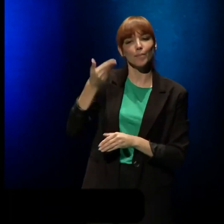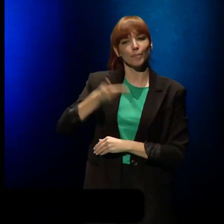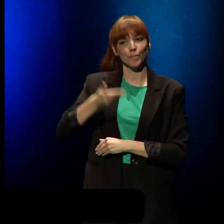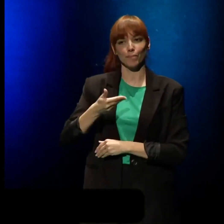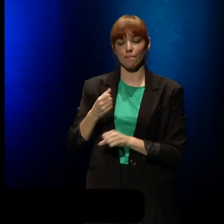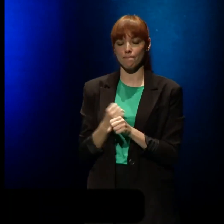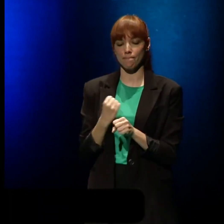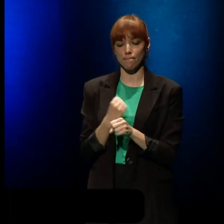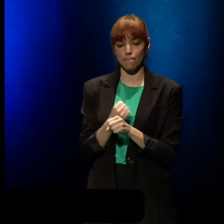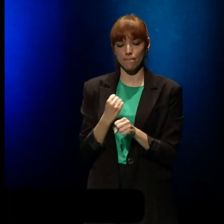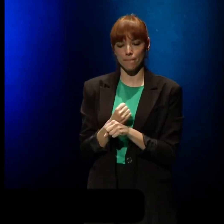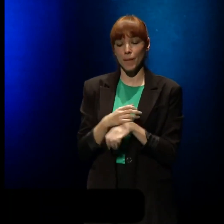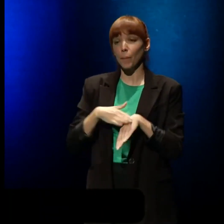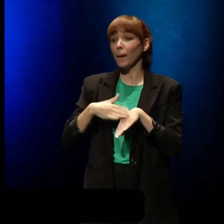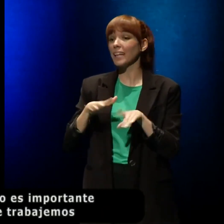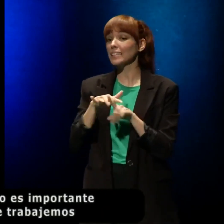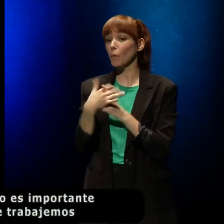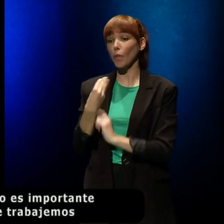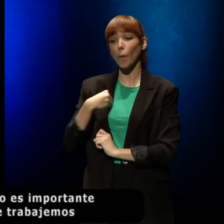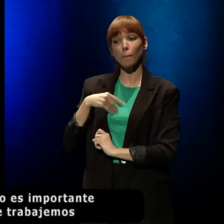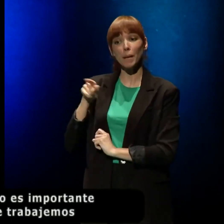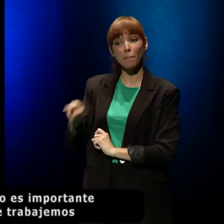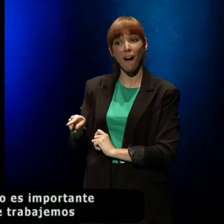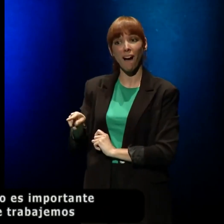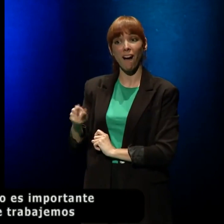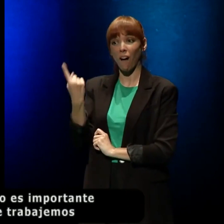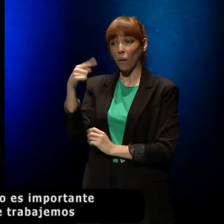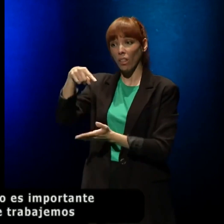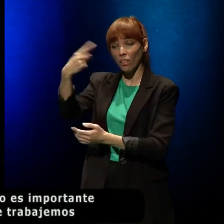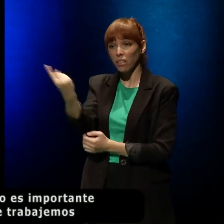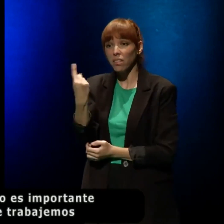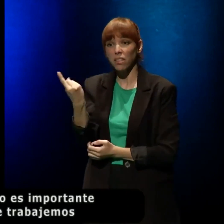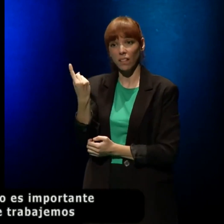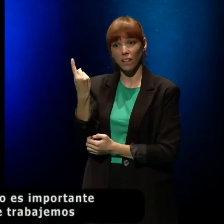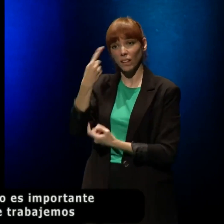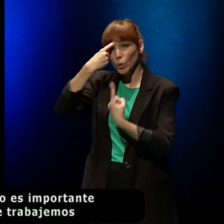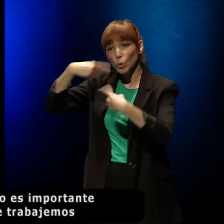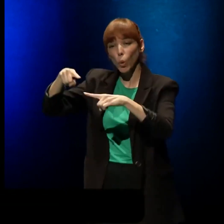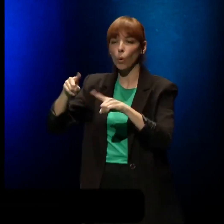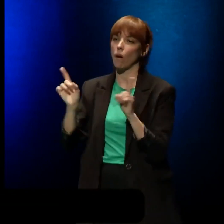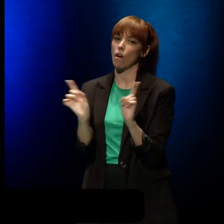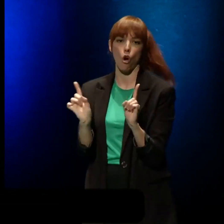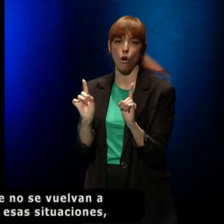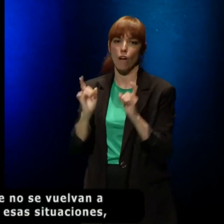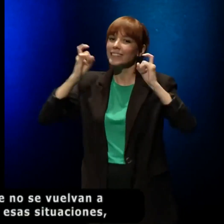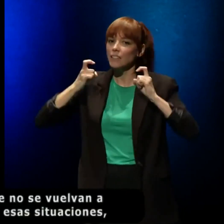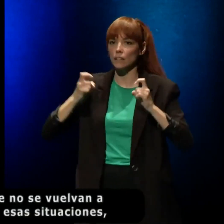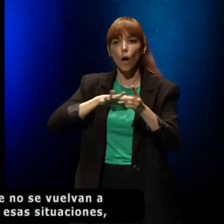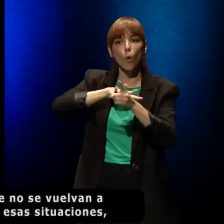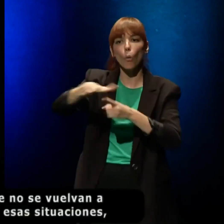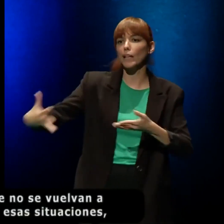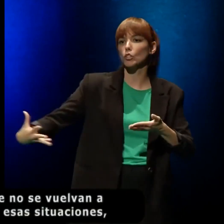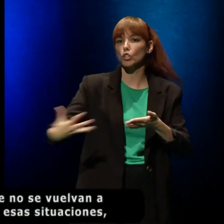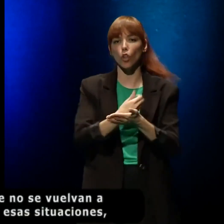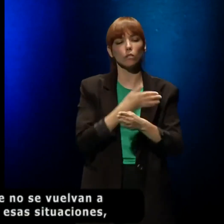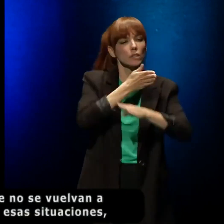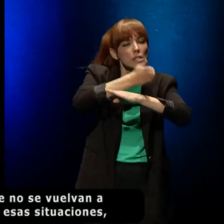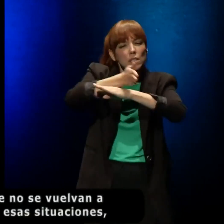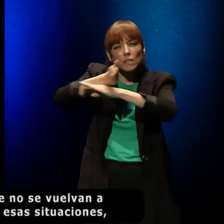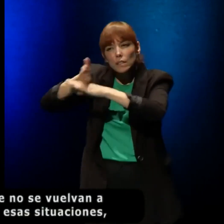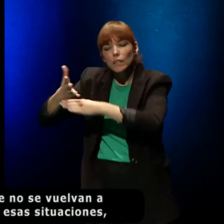en que no se vuelvan a producir esas situaciones, en que seamos capaces de llegar a todos y a cada uno de los